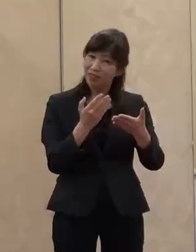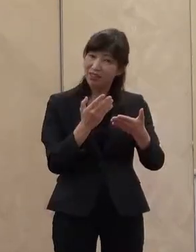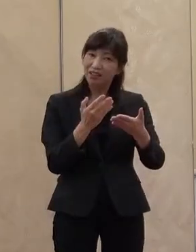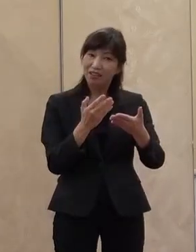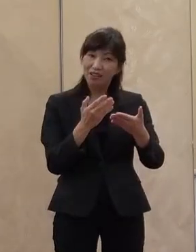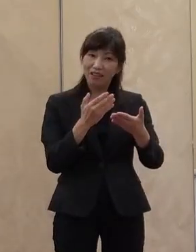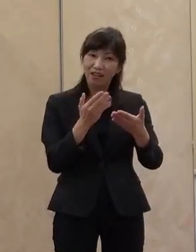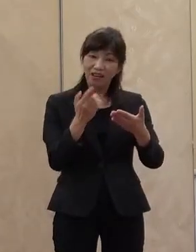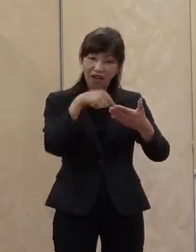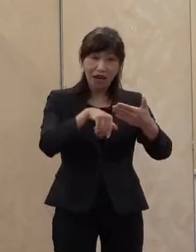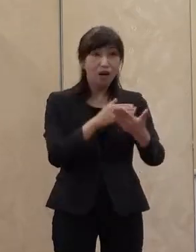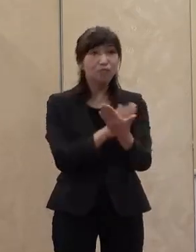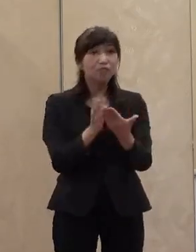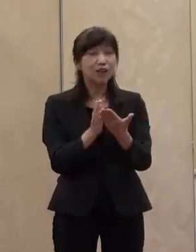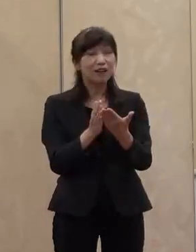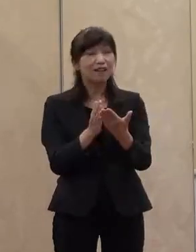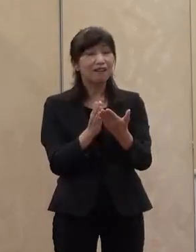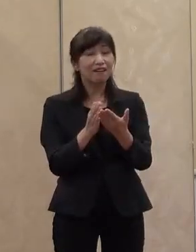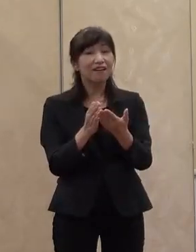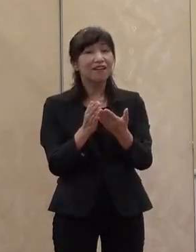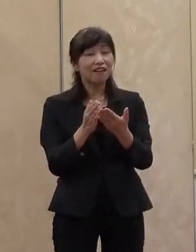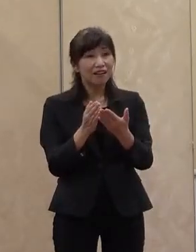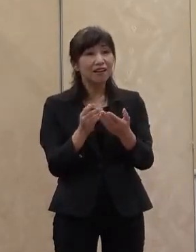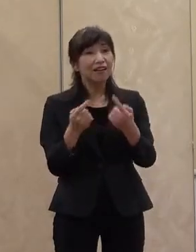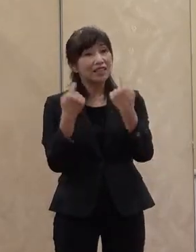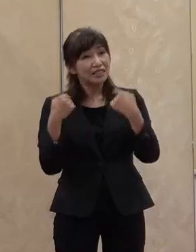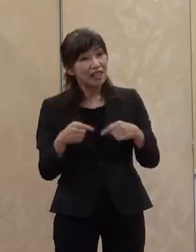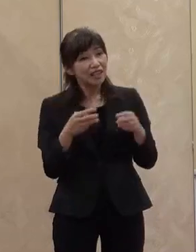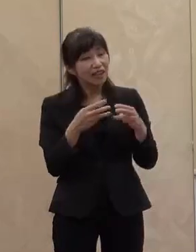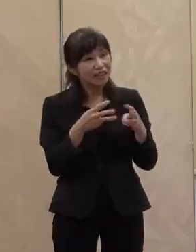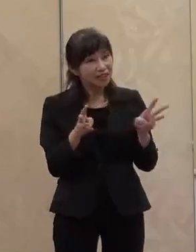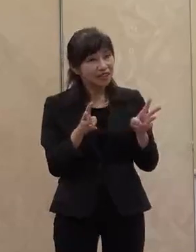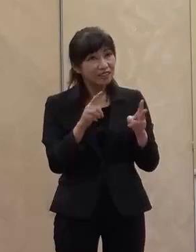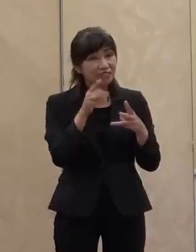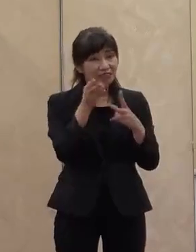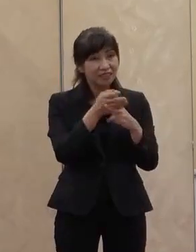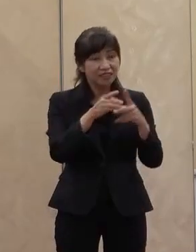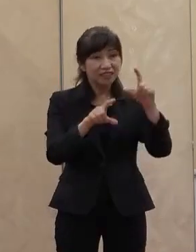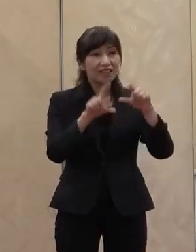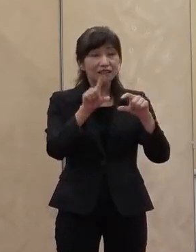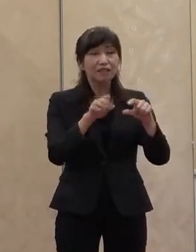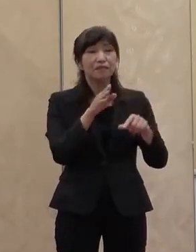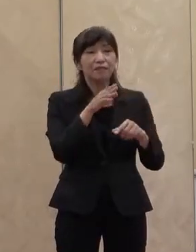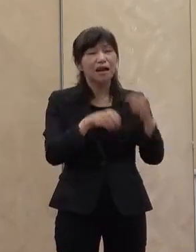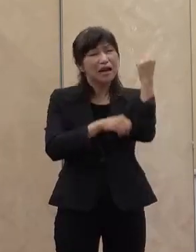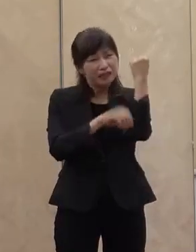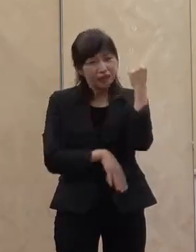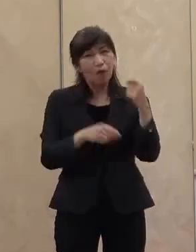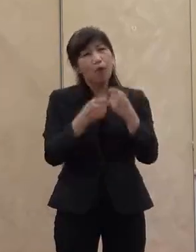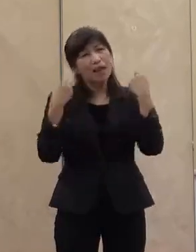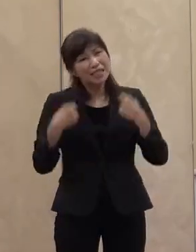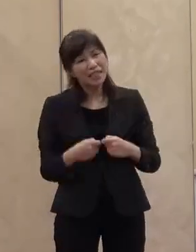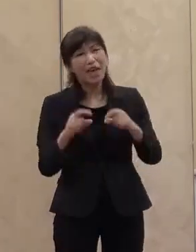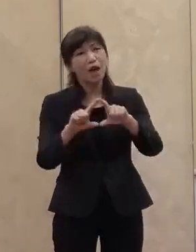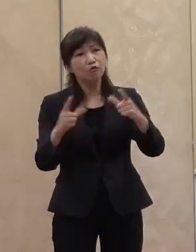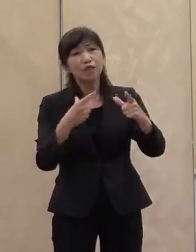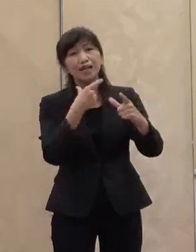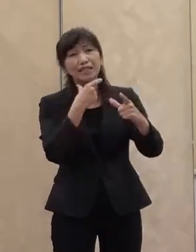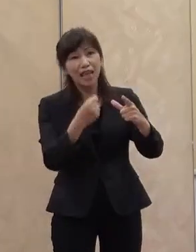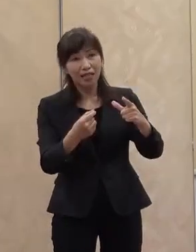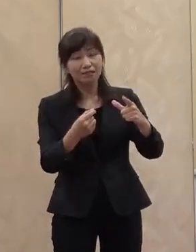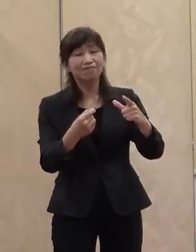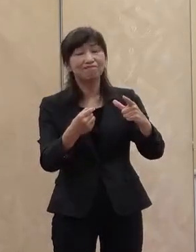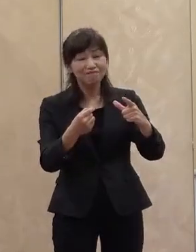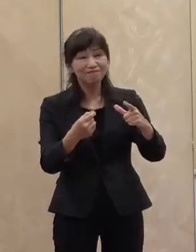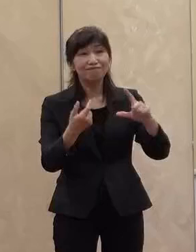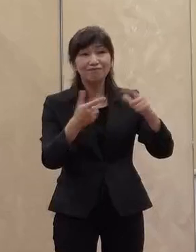内訳ありますね、正規と非正規、まあ、基本的には僕は正規の雇用を増やしたいというので、じゃあなんで金額違うの